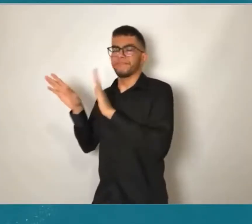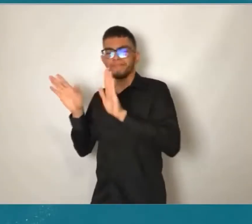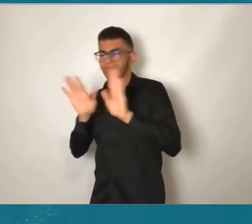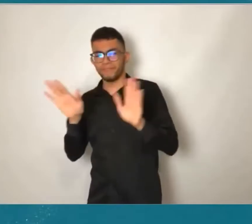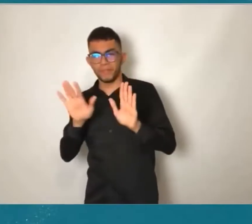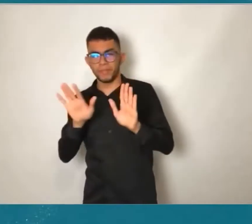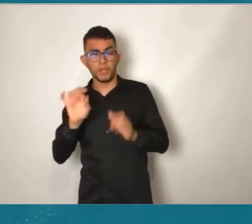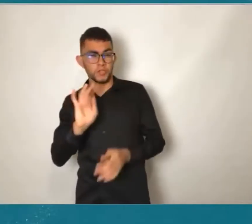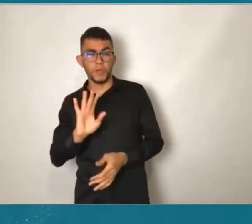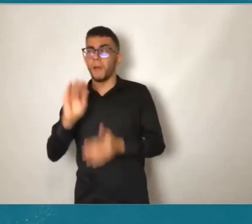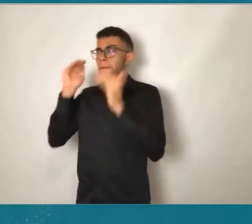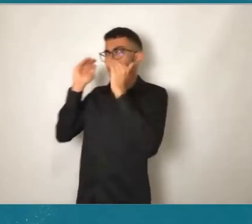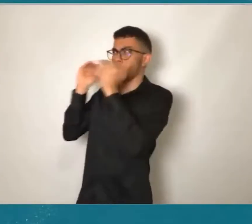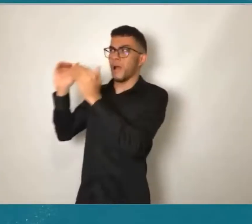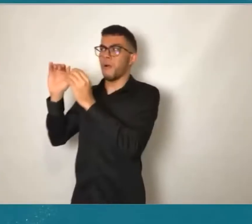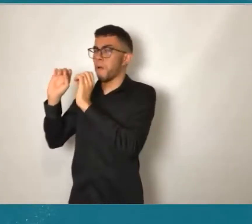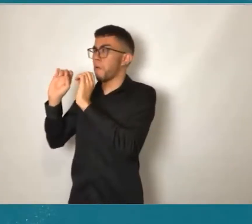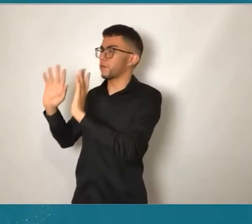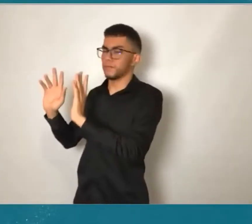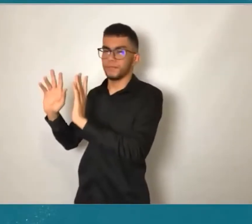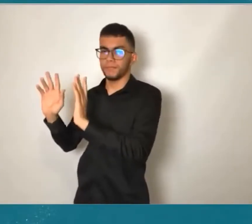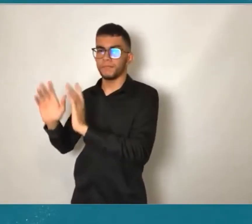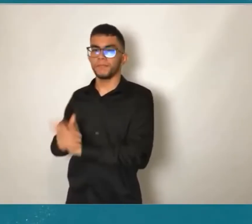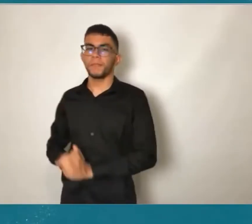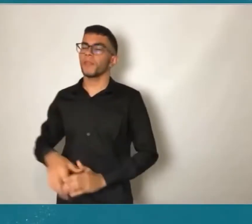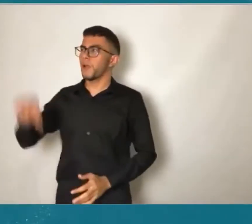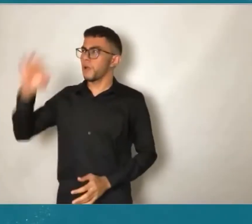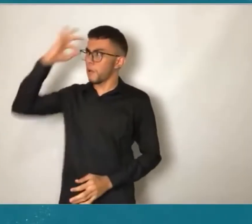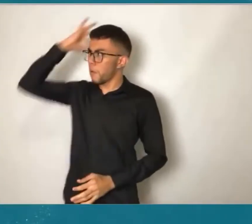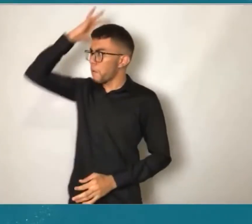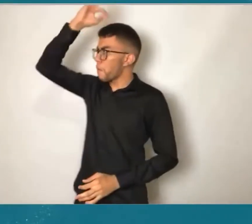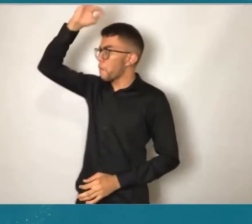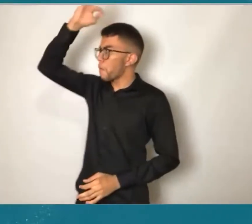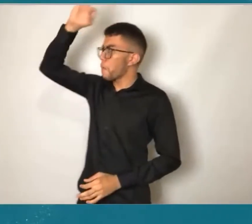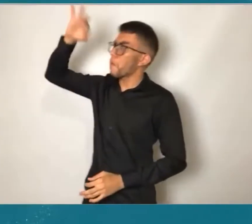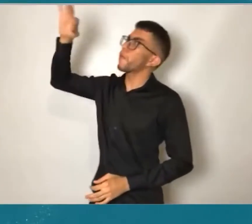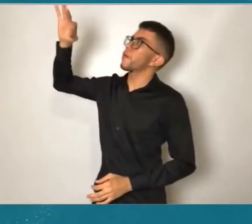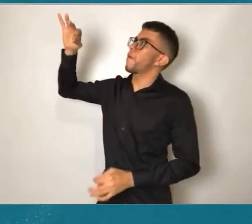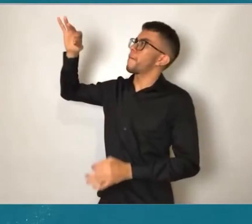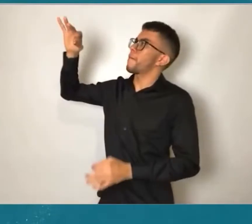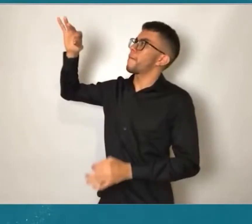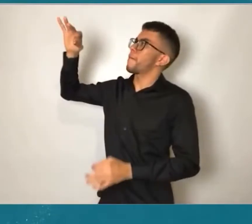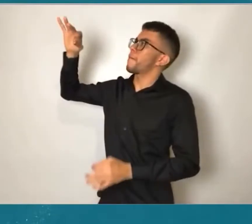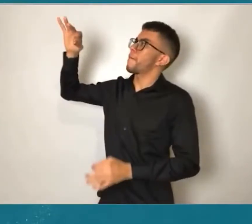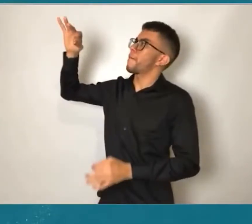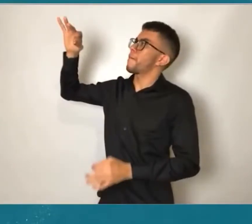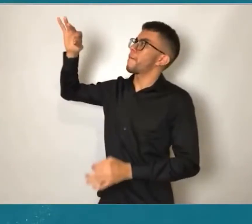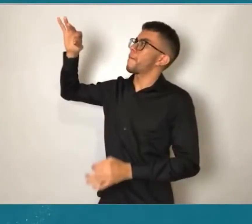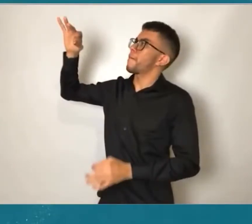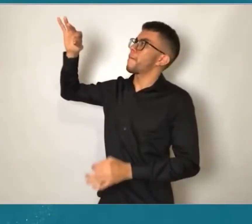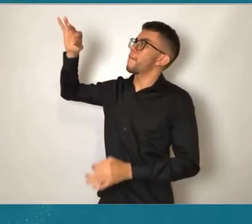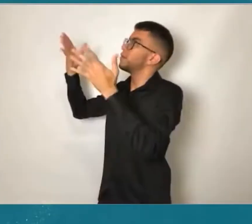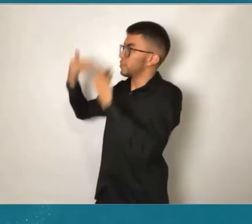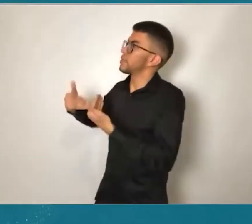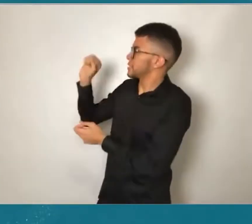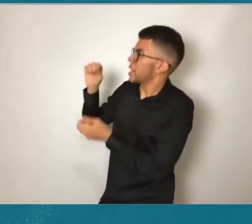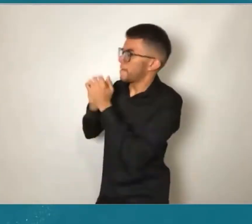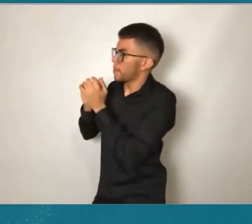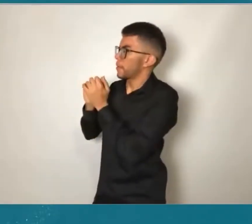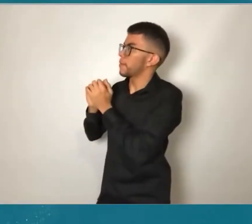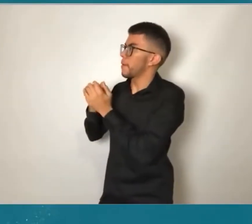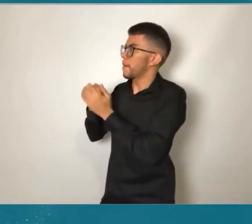dificuldade que tem para quem passa por aquilo. Já pensou? Algum anjo, né, passe a você essa noite, mulher, né?